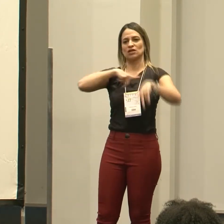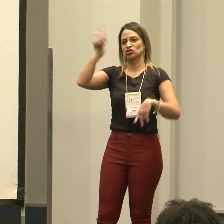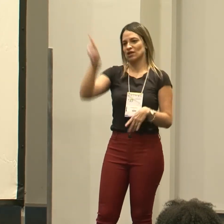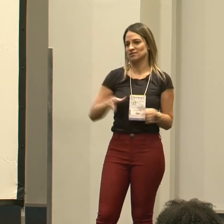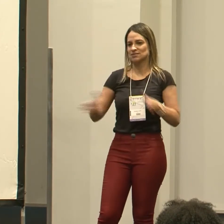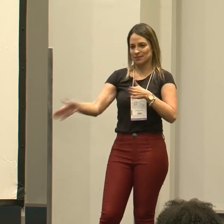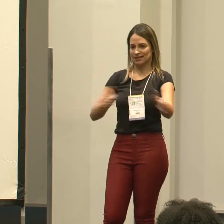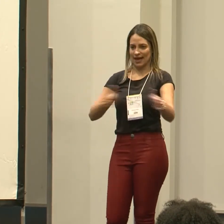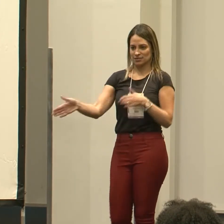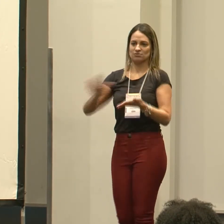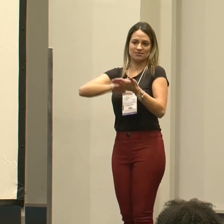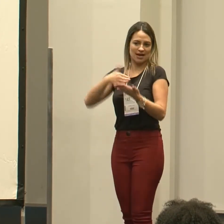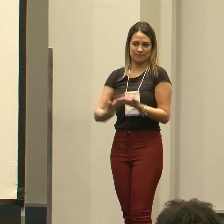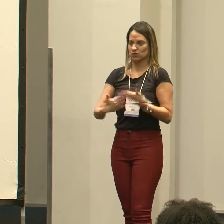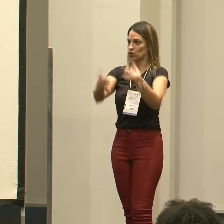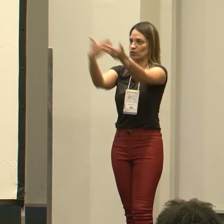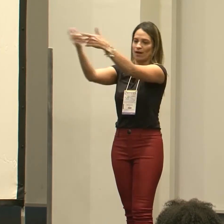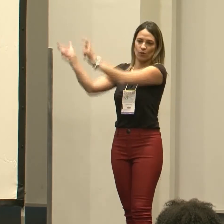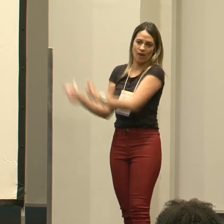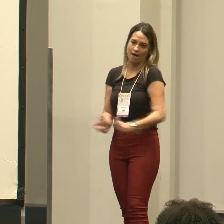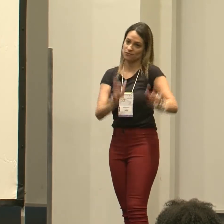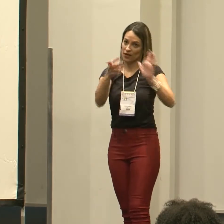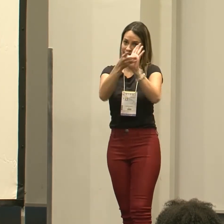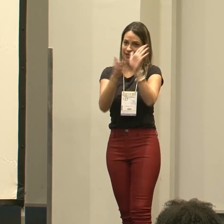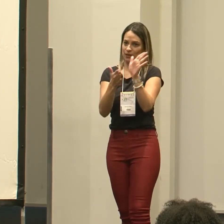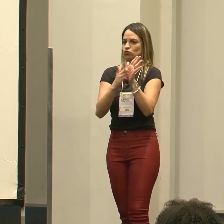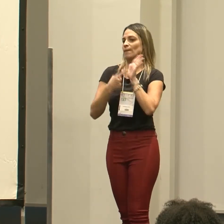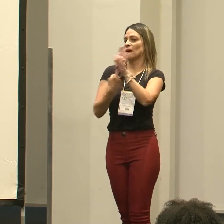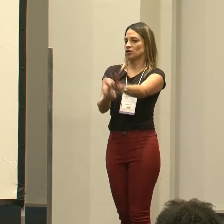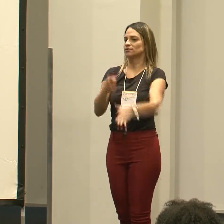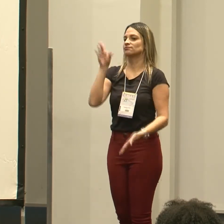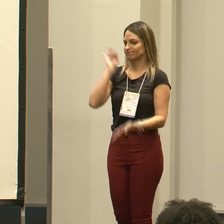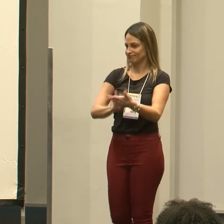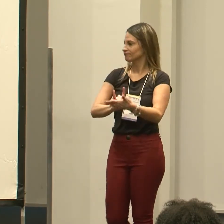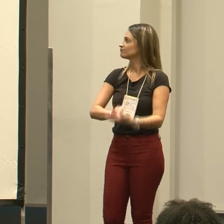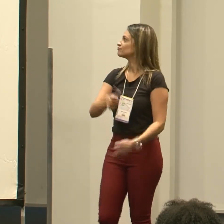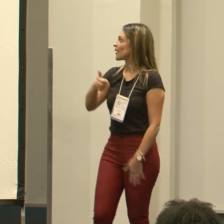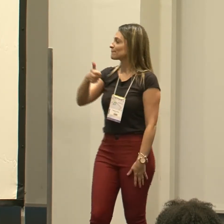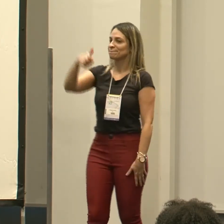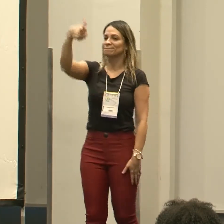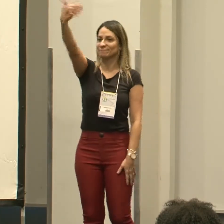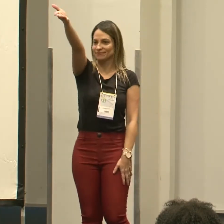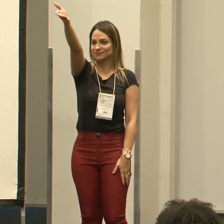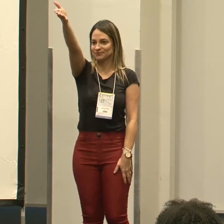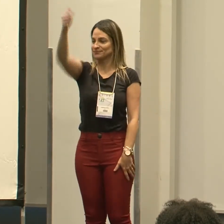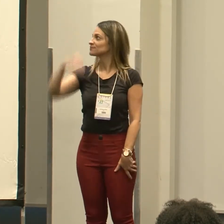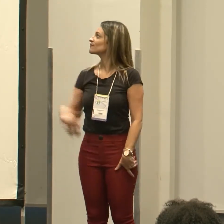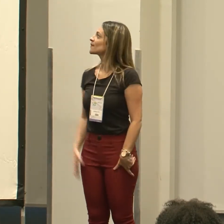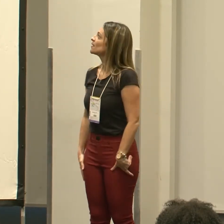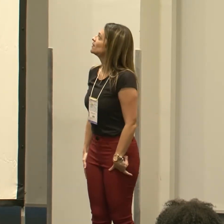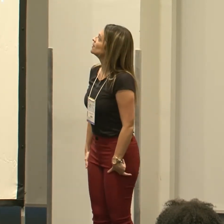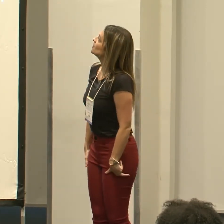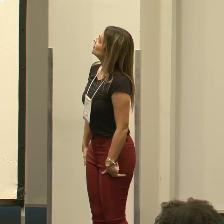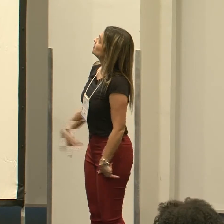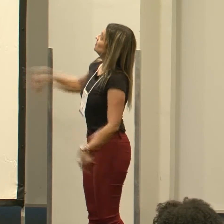governo. Então, acessibilidade ao intérprete, em qualquer lugar, o decreto já mostra isso, ok? Pode passar.